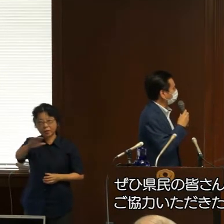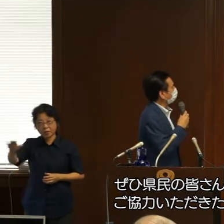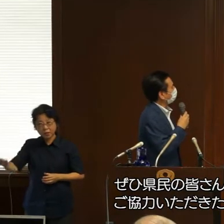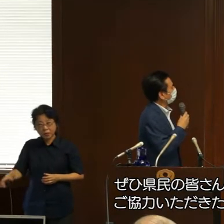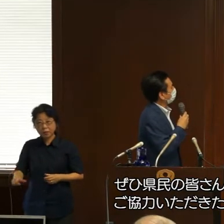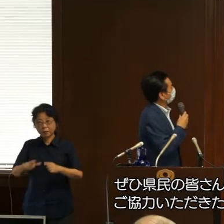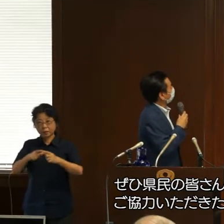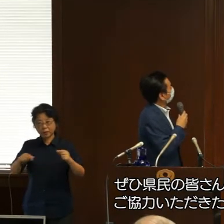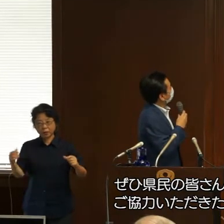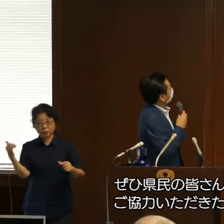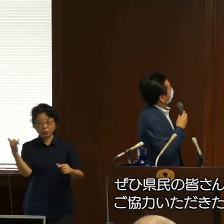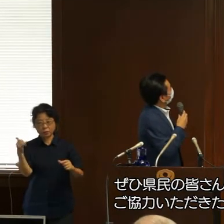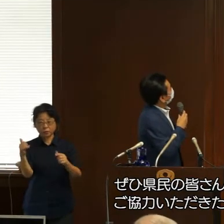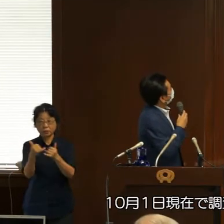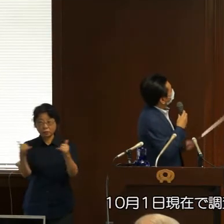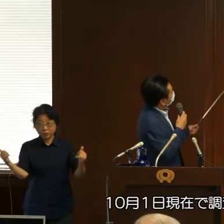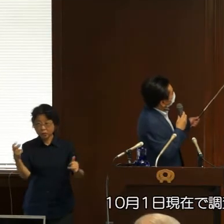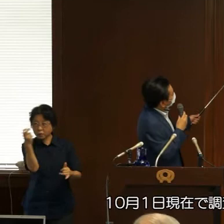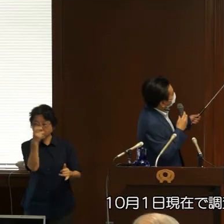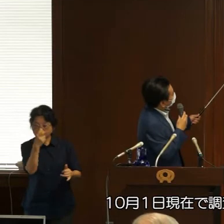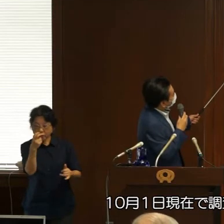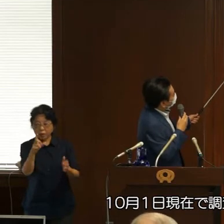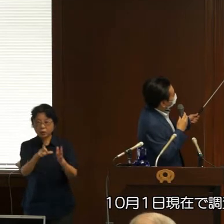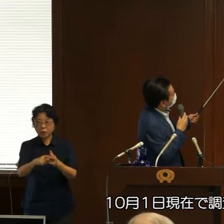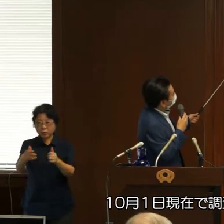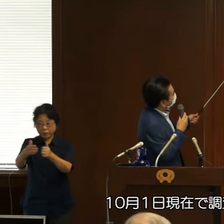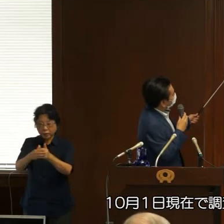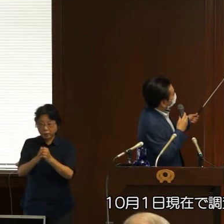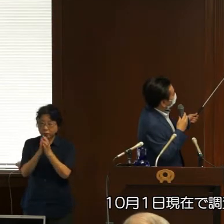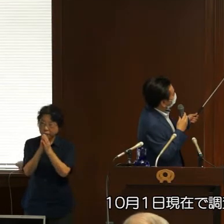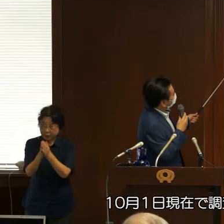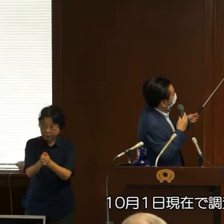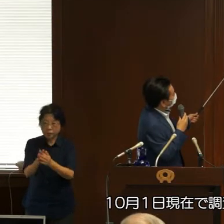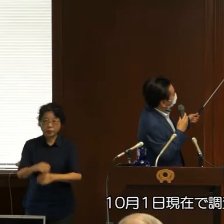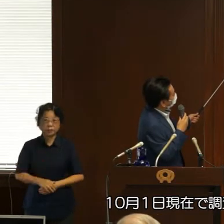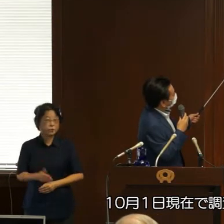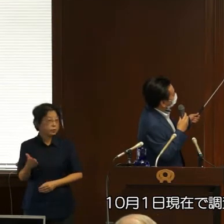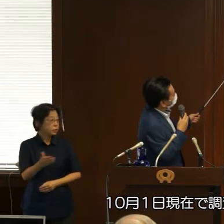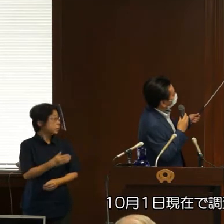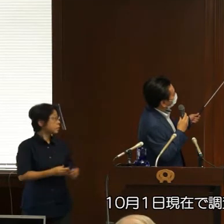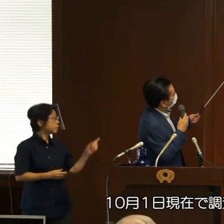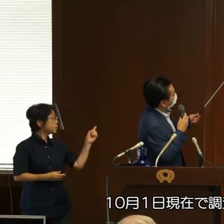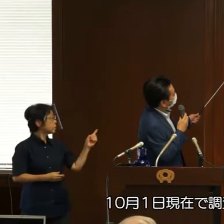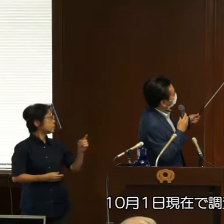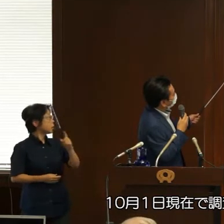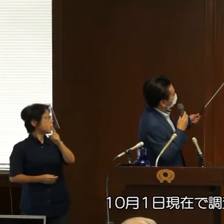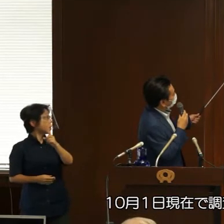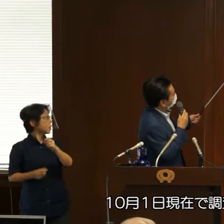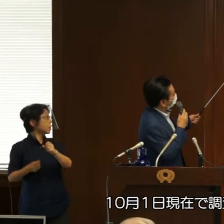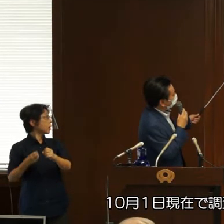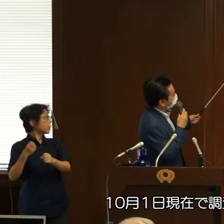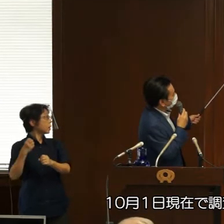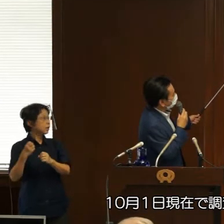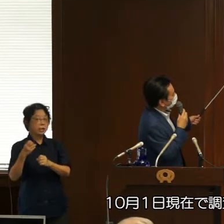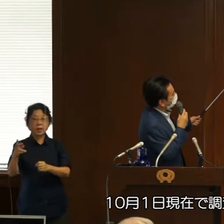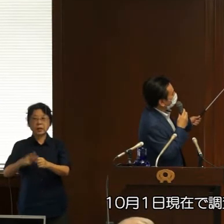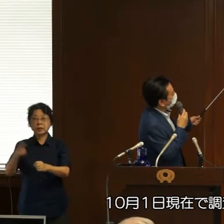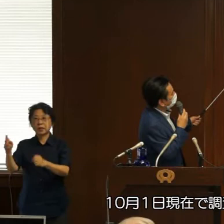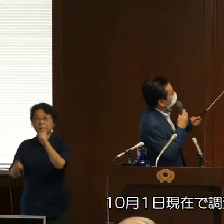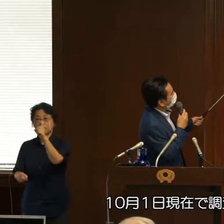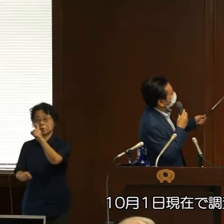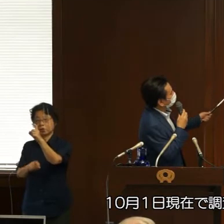ります。はい、で10月1日現在で、調査を行うわけであります